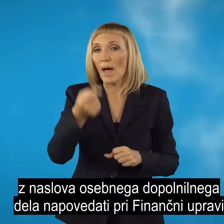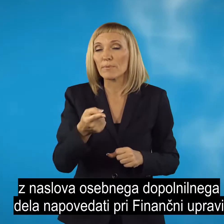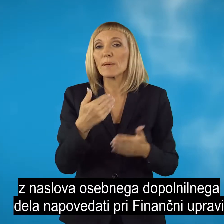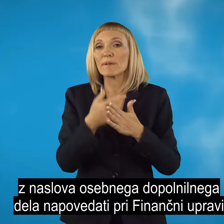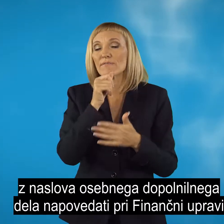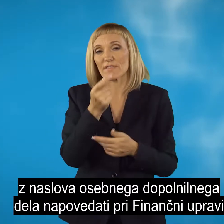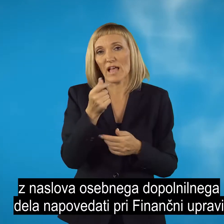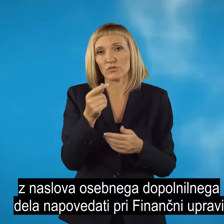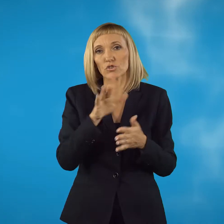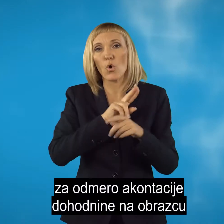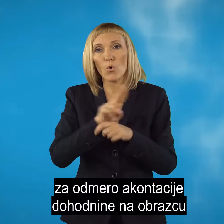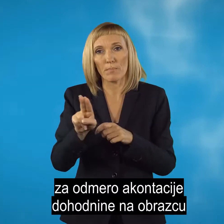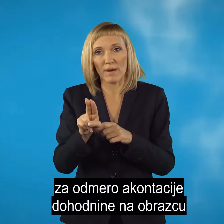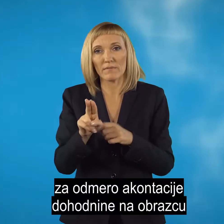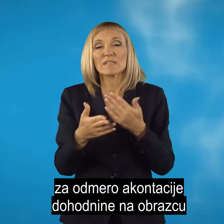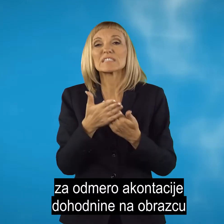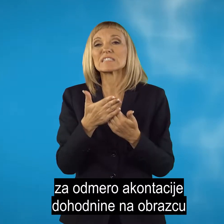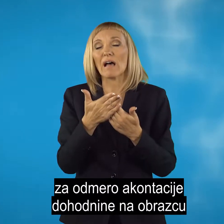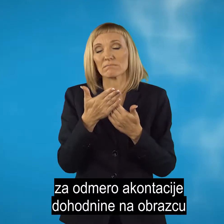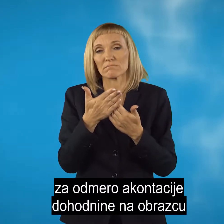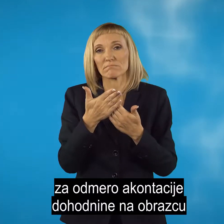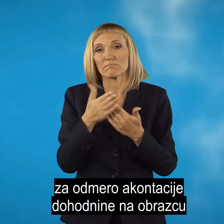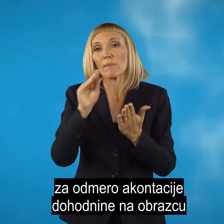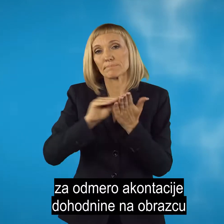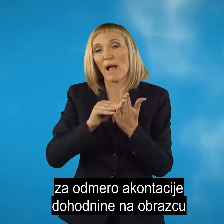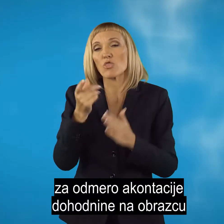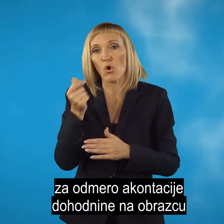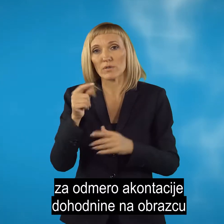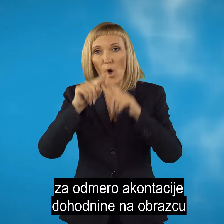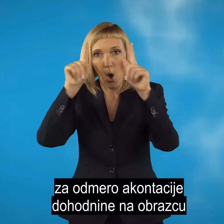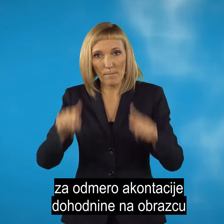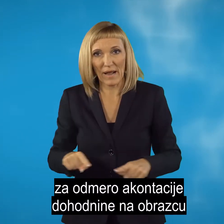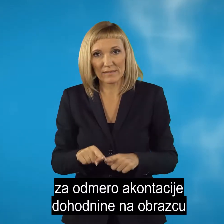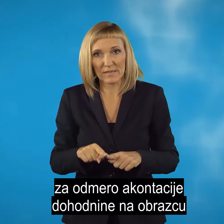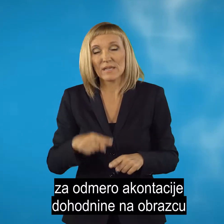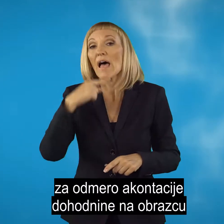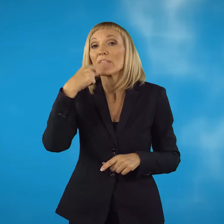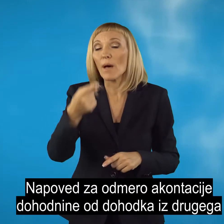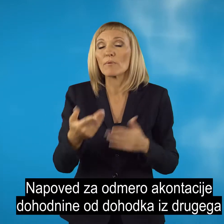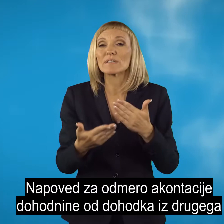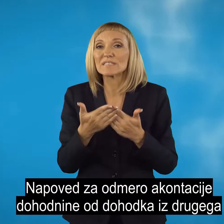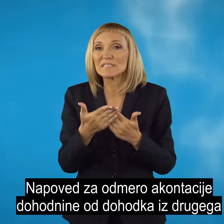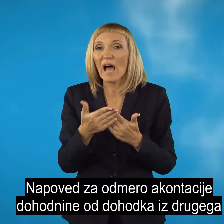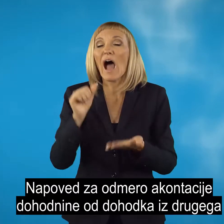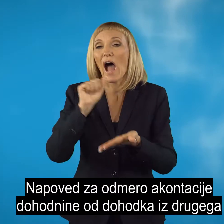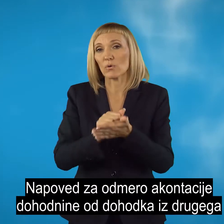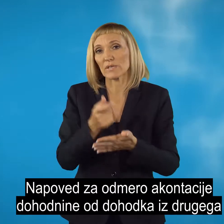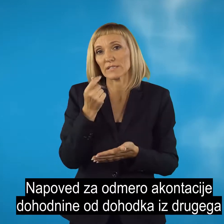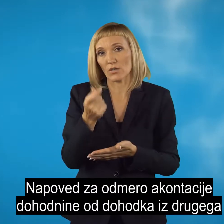pri finančni upravi za odmero akontacije dohodnine na obrazcu Napoved za odmero akontacije